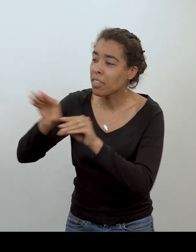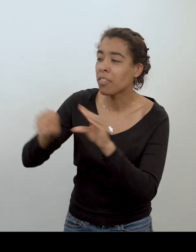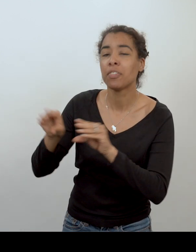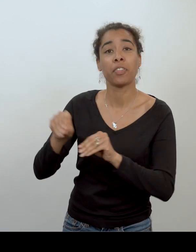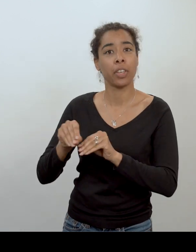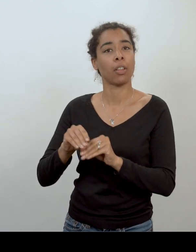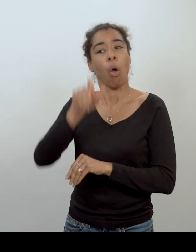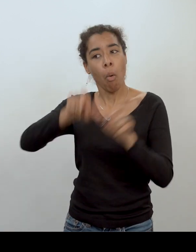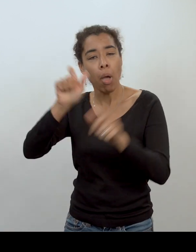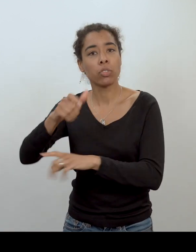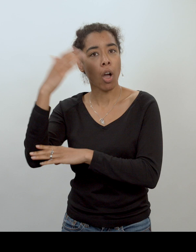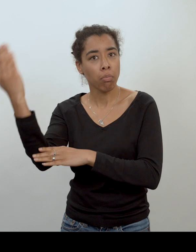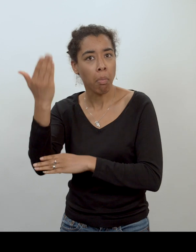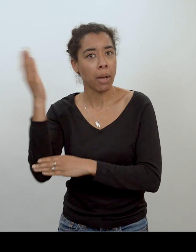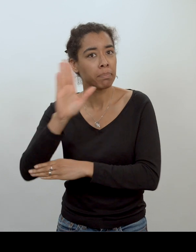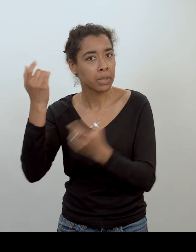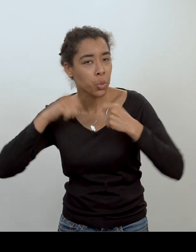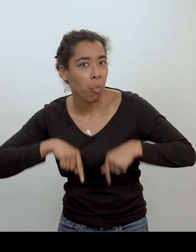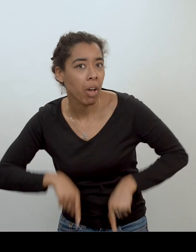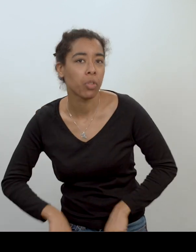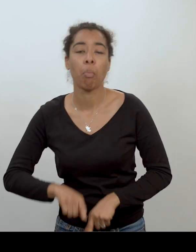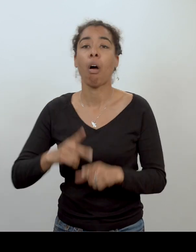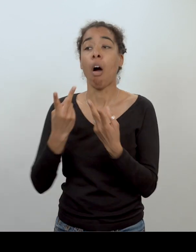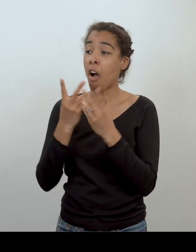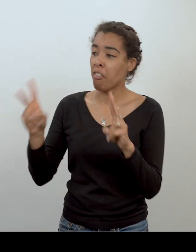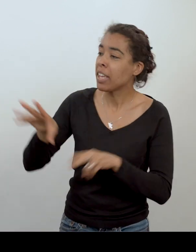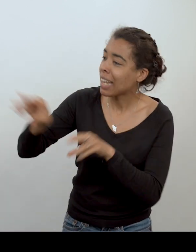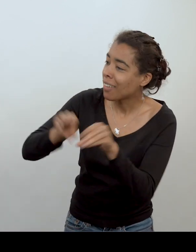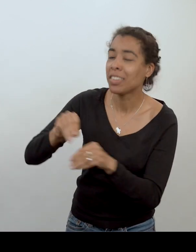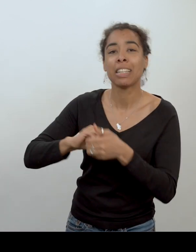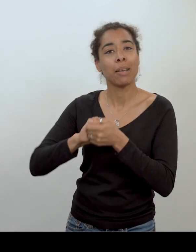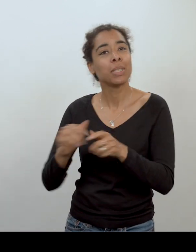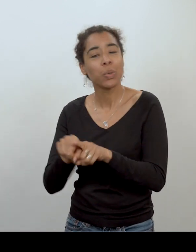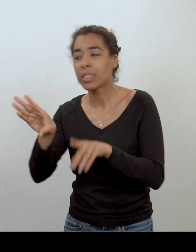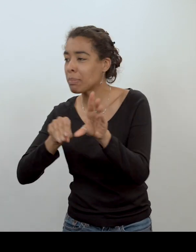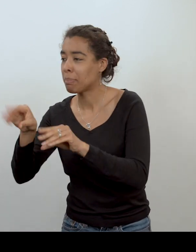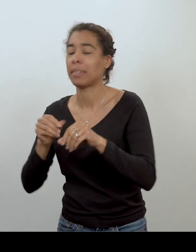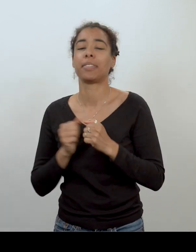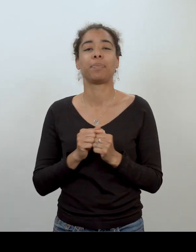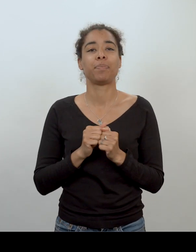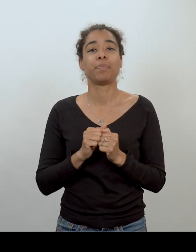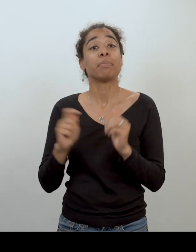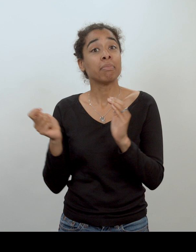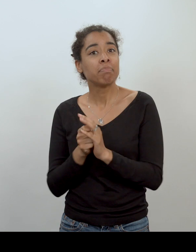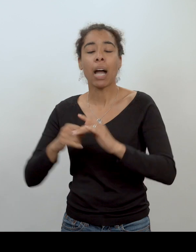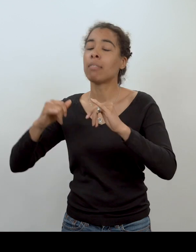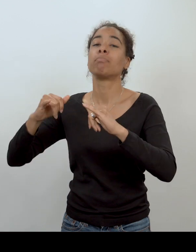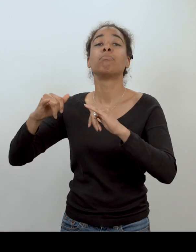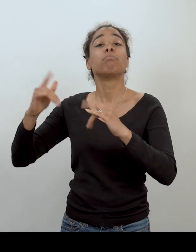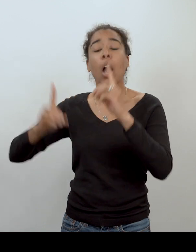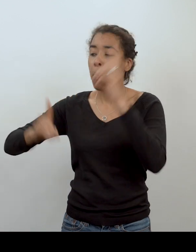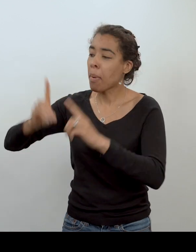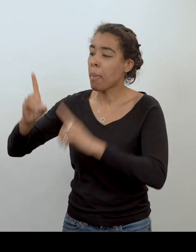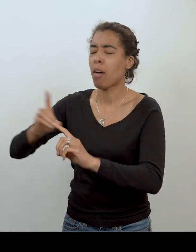gouvernement, il invita tous les hauts dignitaires du pays, de la ville et tous ses amis. Alors qu'ils étaient en